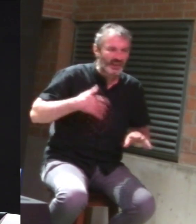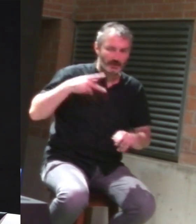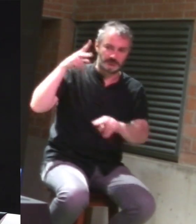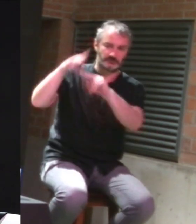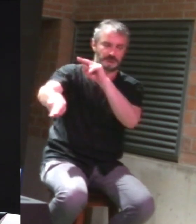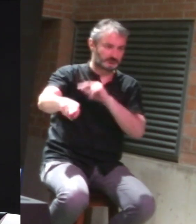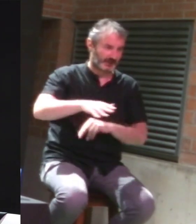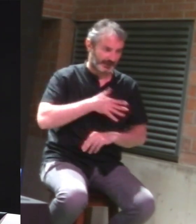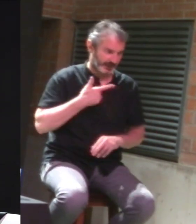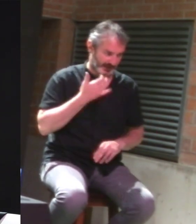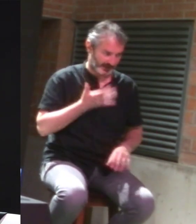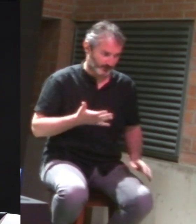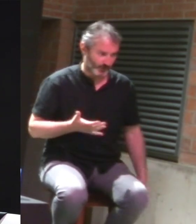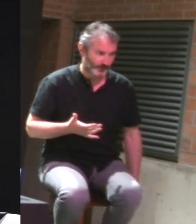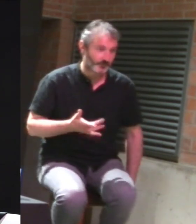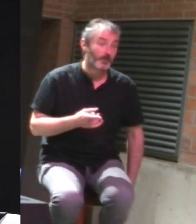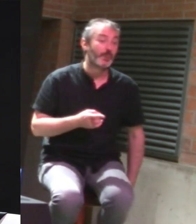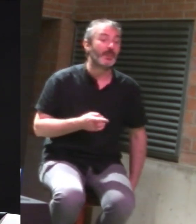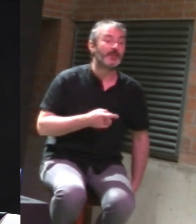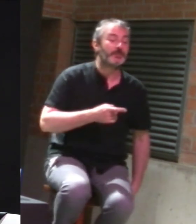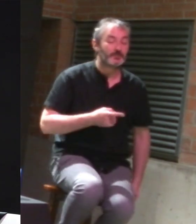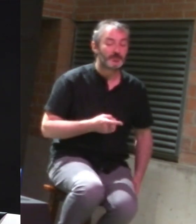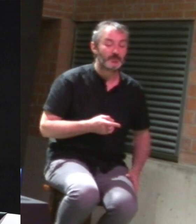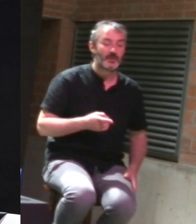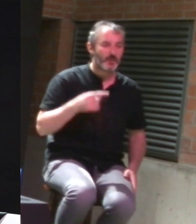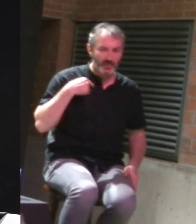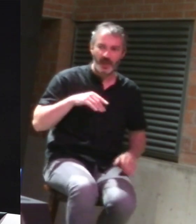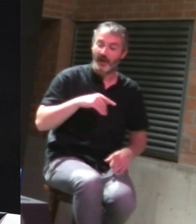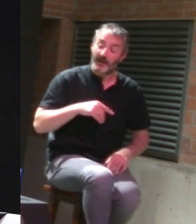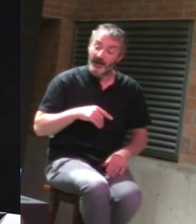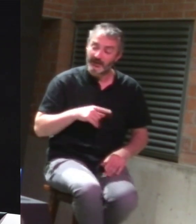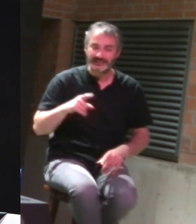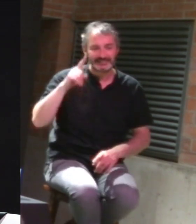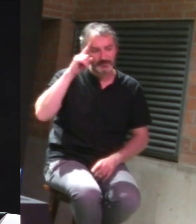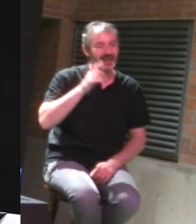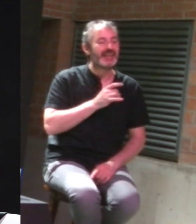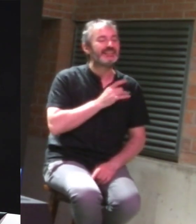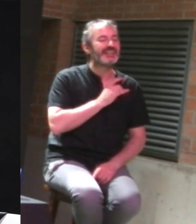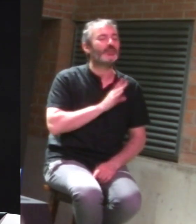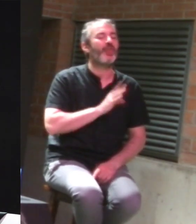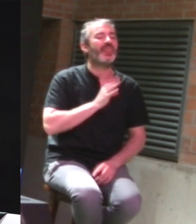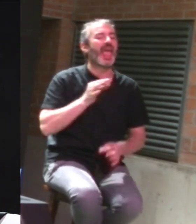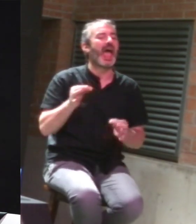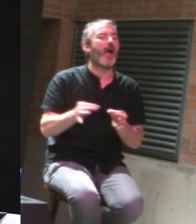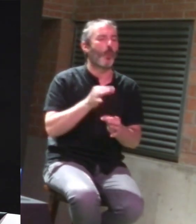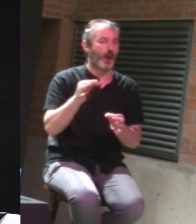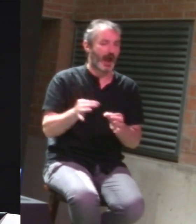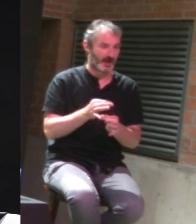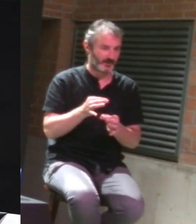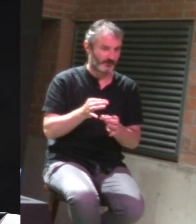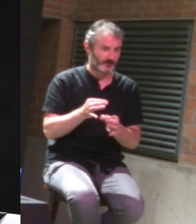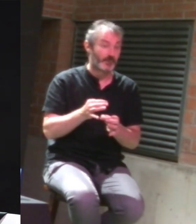a la revista Feminal, per exemple, són dones burgeses, però estan obrint el que es dirà sindicats de l'agulla per les dones. Estan